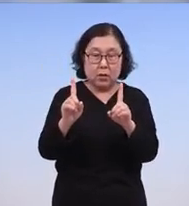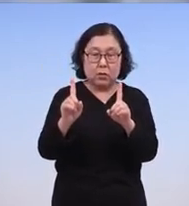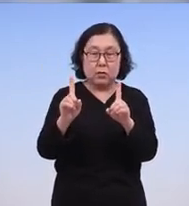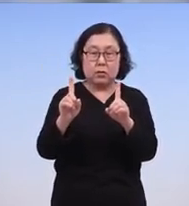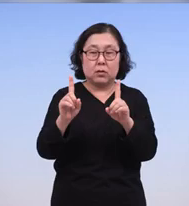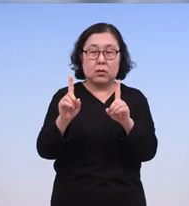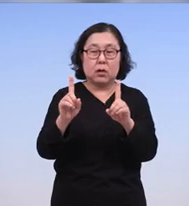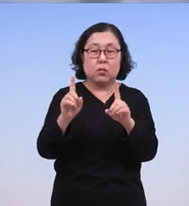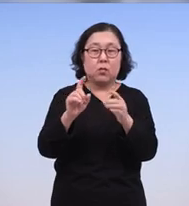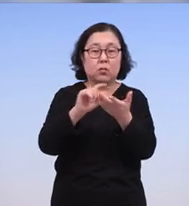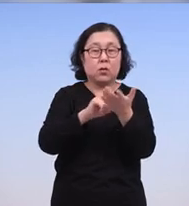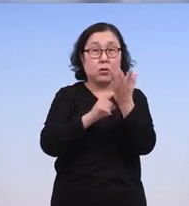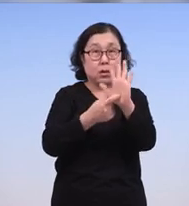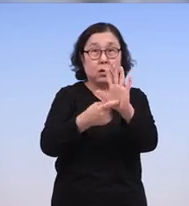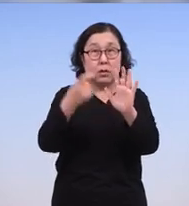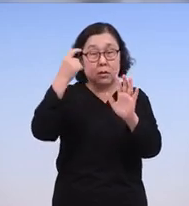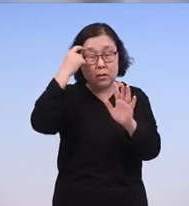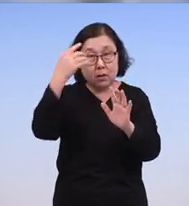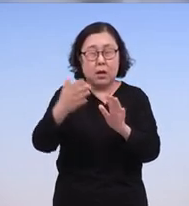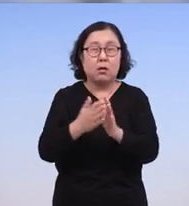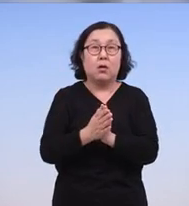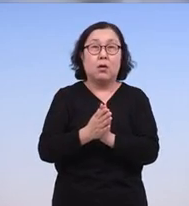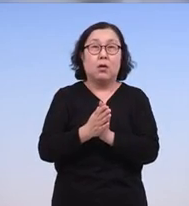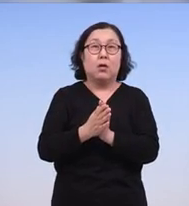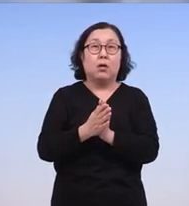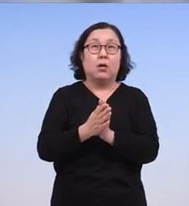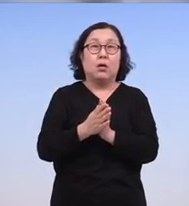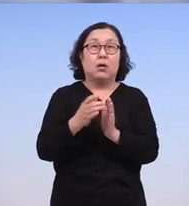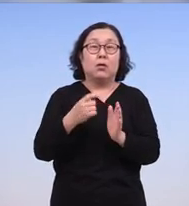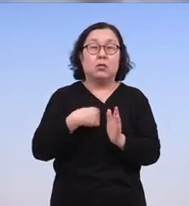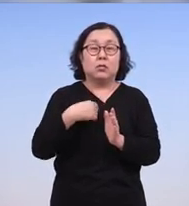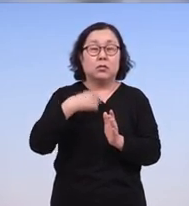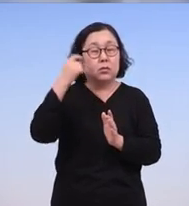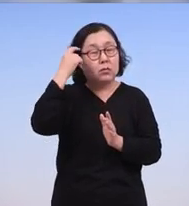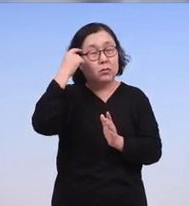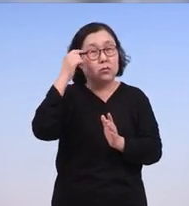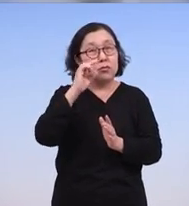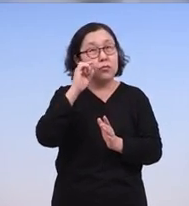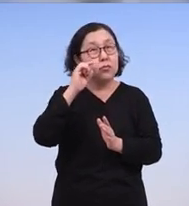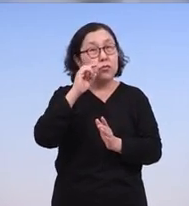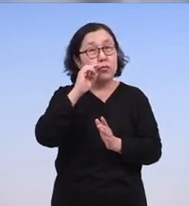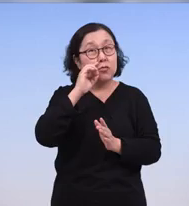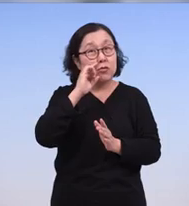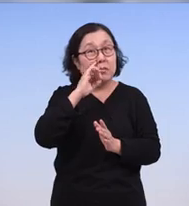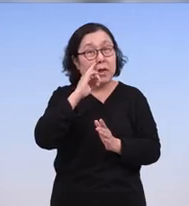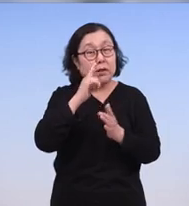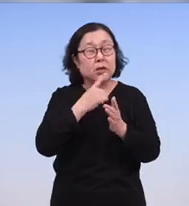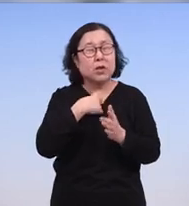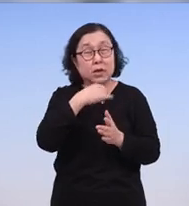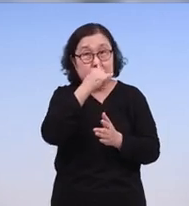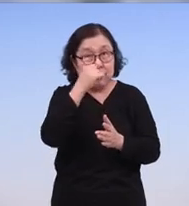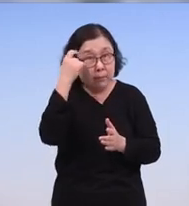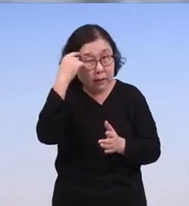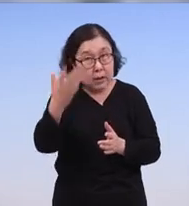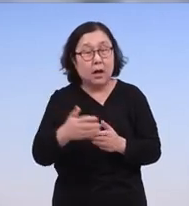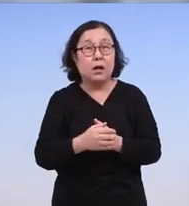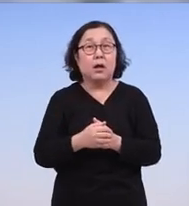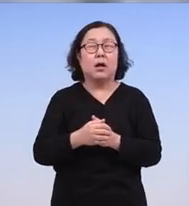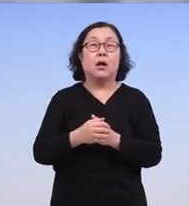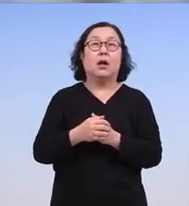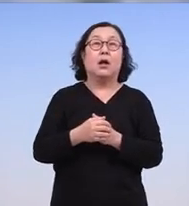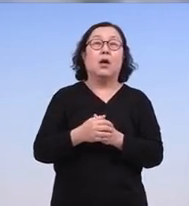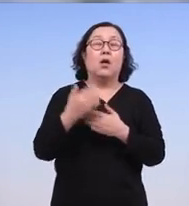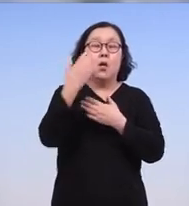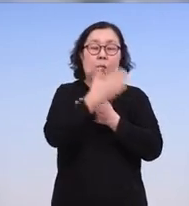왜 몸이 다시 사는 것과 할까요? 사도신경 고백하면서 이런 질문 가져본 적 있습니까? 그냥 다시 사는 것과